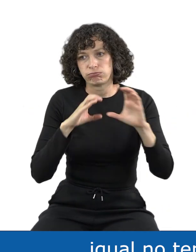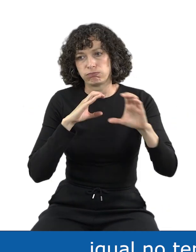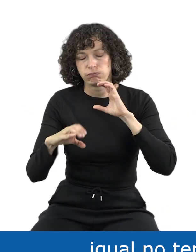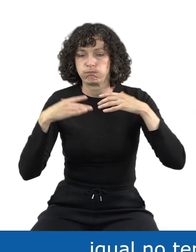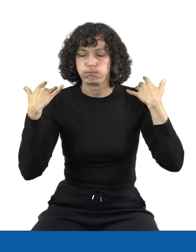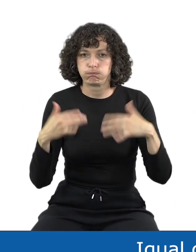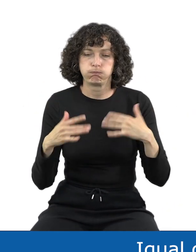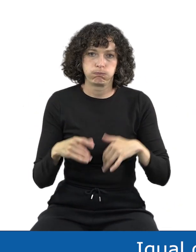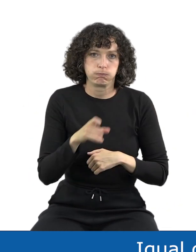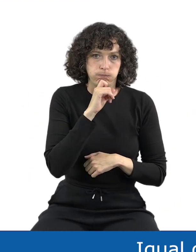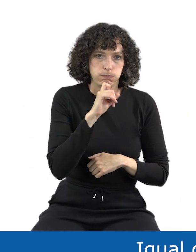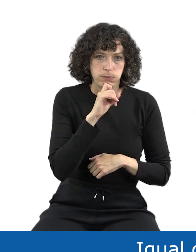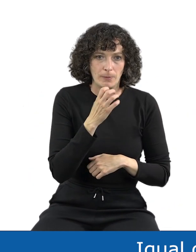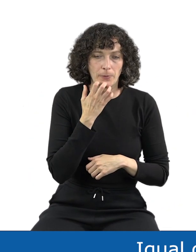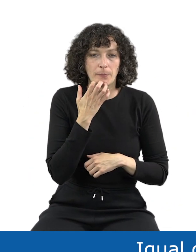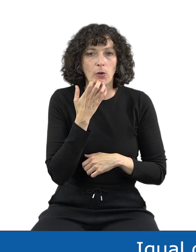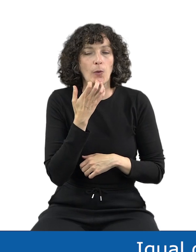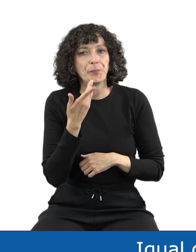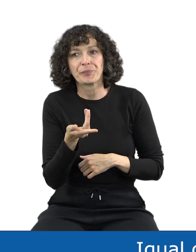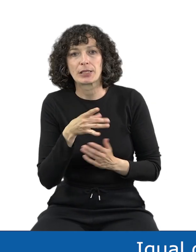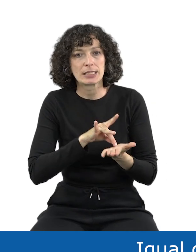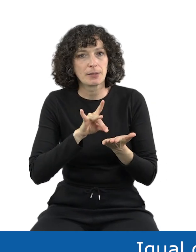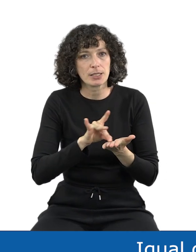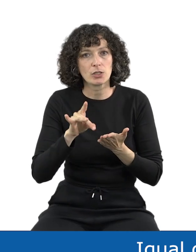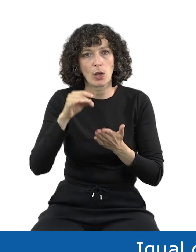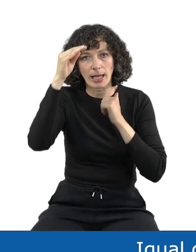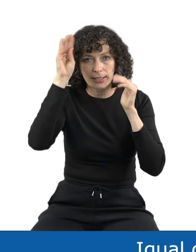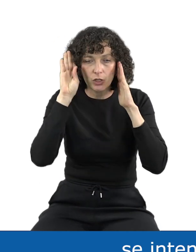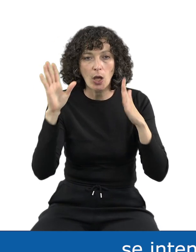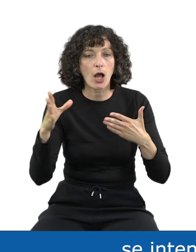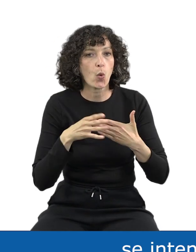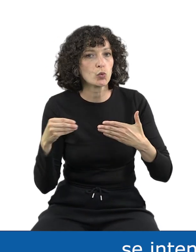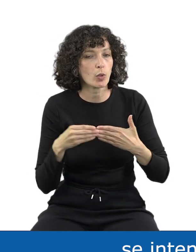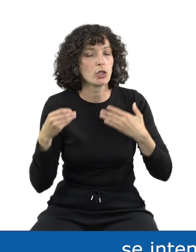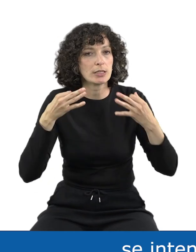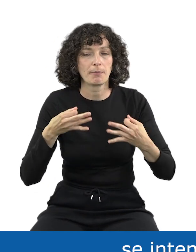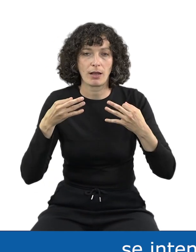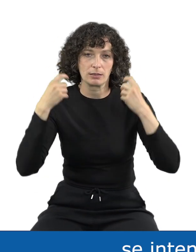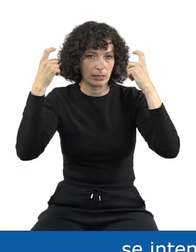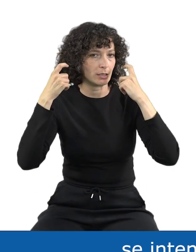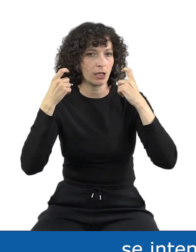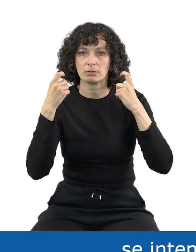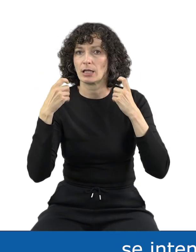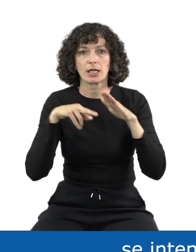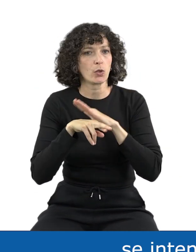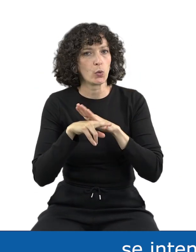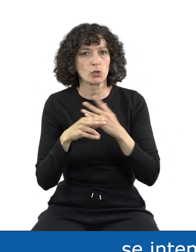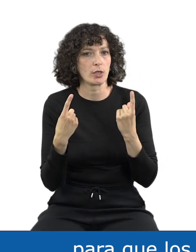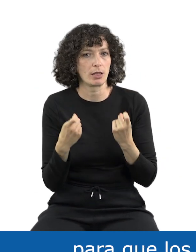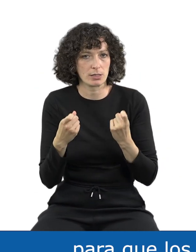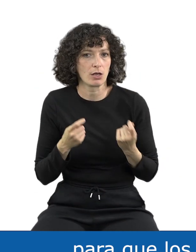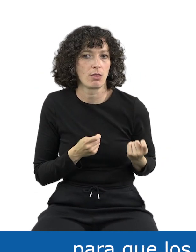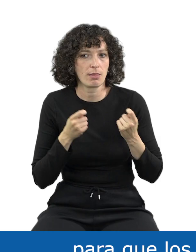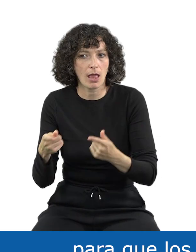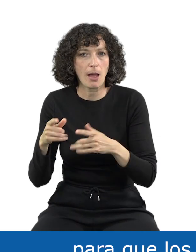la comunicación, pues igual que desde el servicio de atención al usuario se intentan poner siempre los métodos y los medios